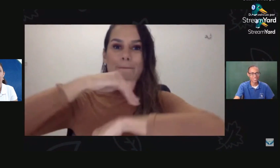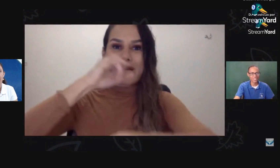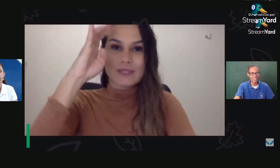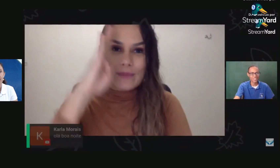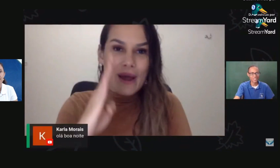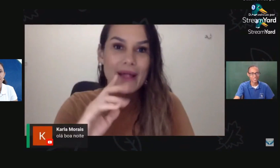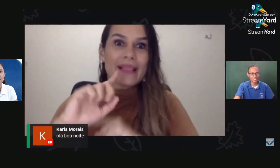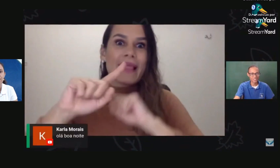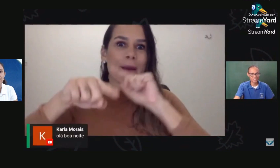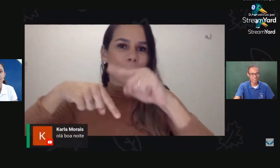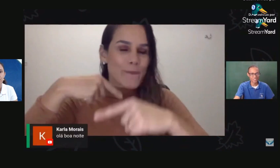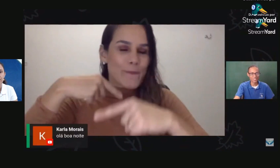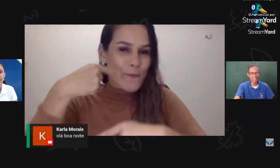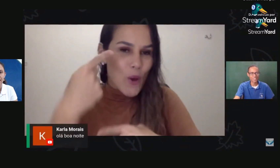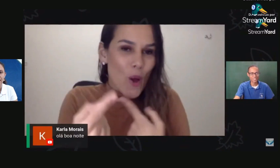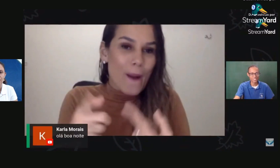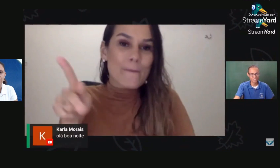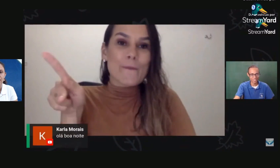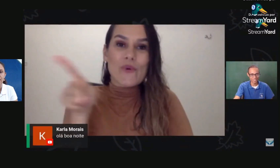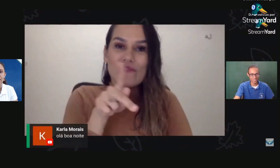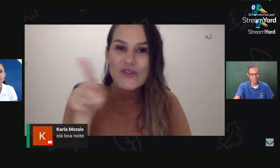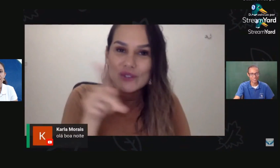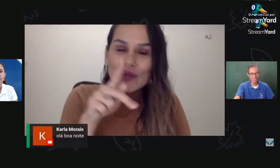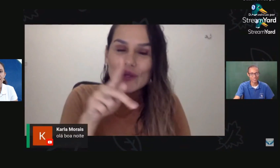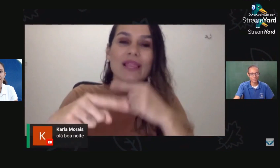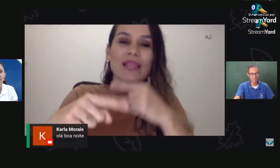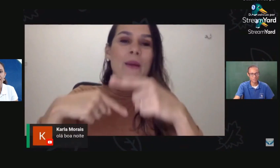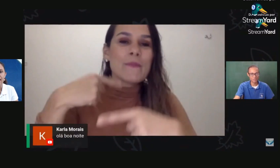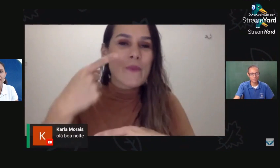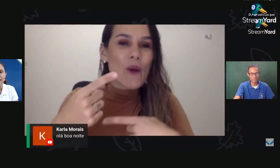uma conversa, para fazer um teste, né?